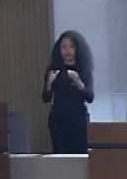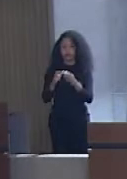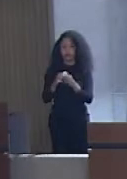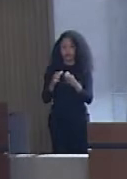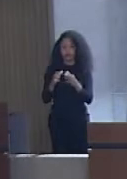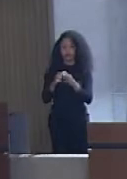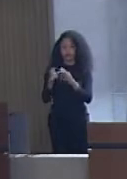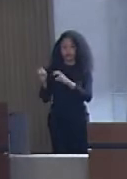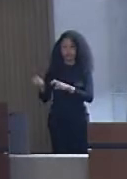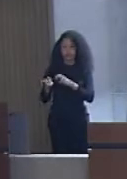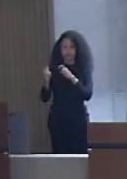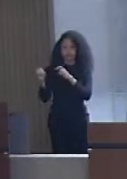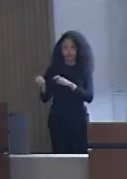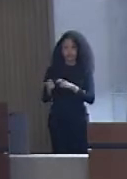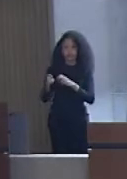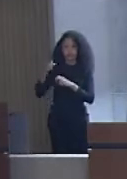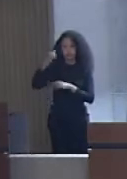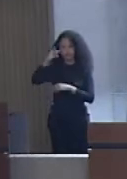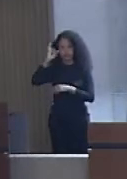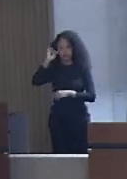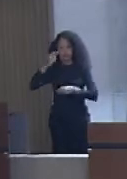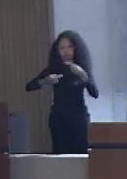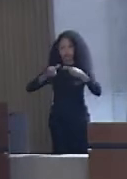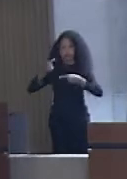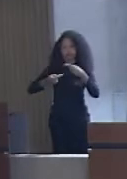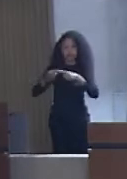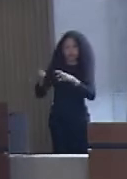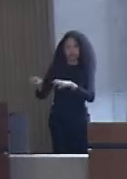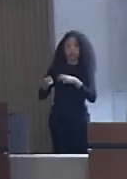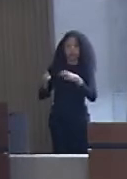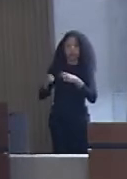de Agricultura, Pecuária e Política Rural, que tem estado